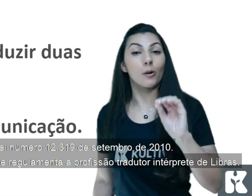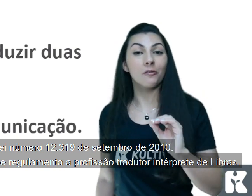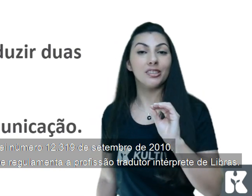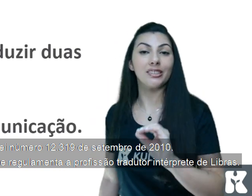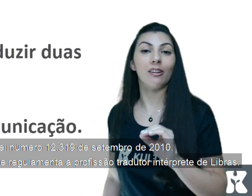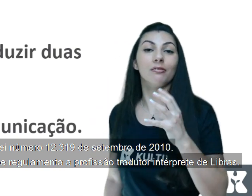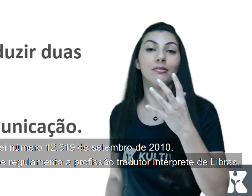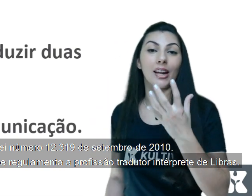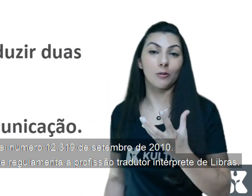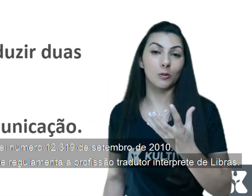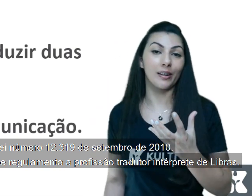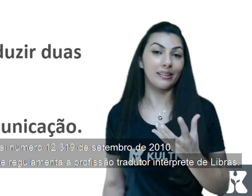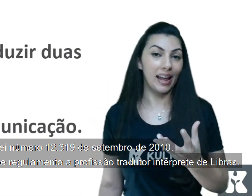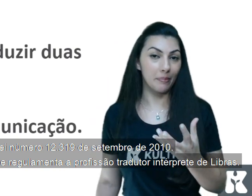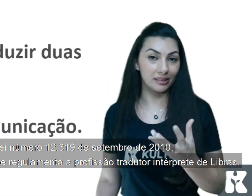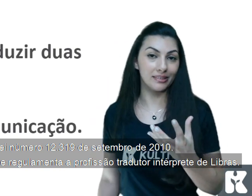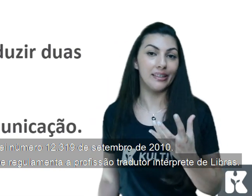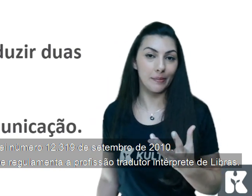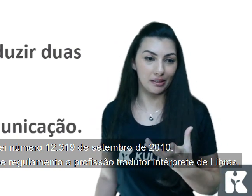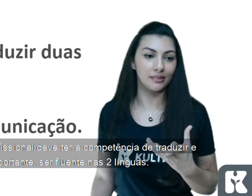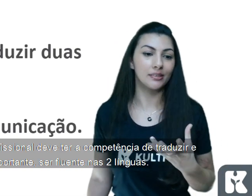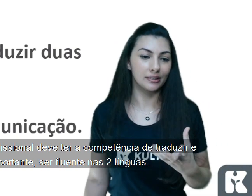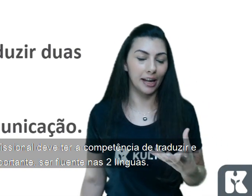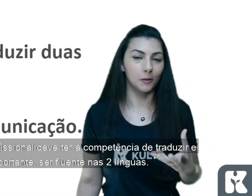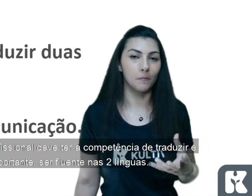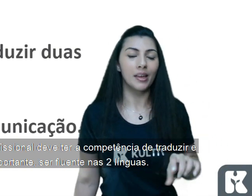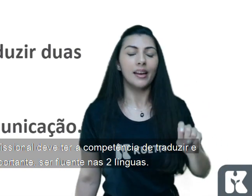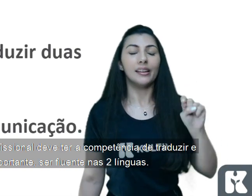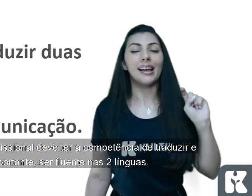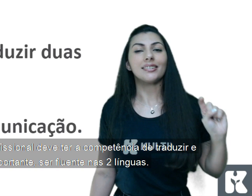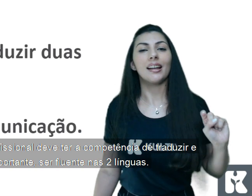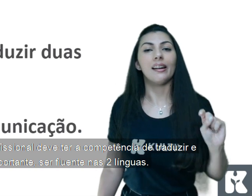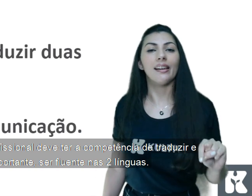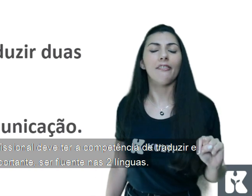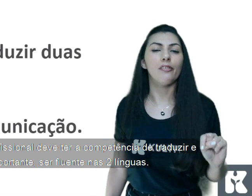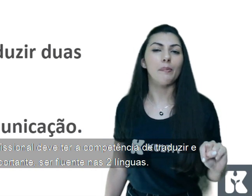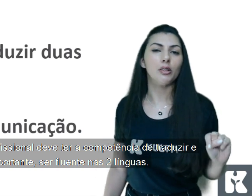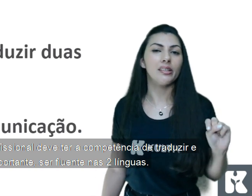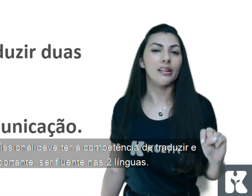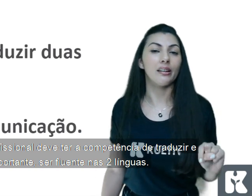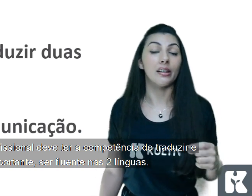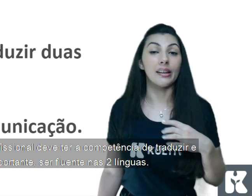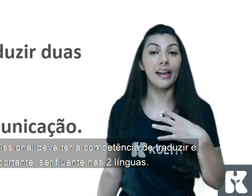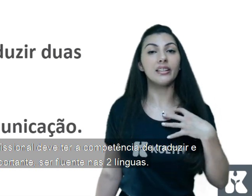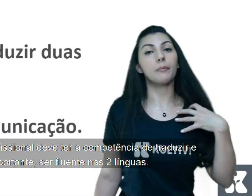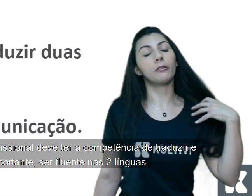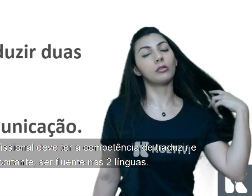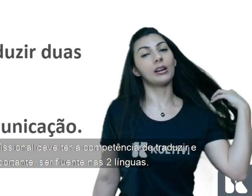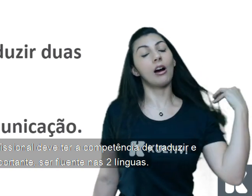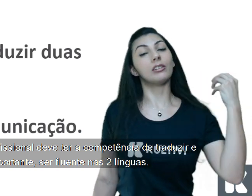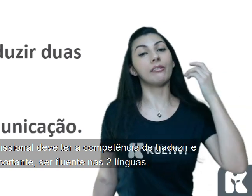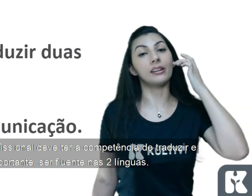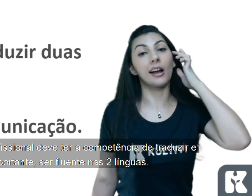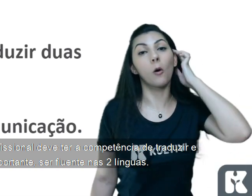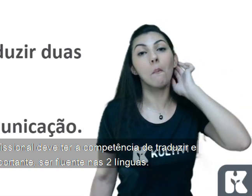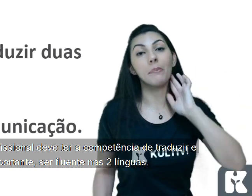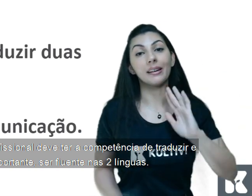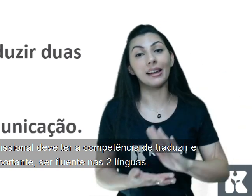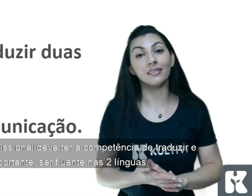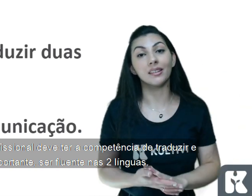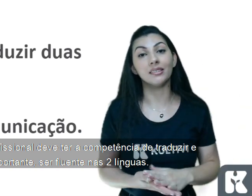a profissão tradutor e intérprete de Libras, certo? E essa lei afirma o seguinte, que esse profissional deve